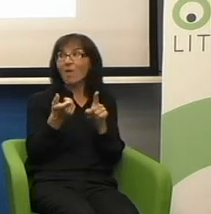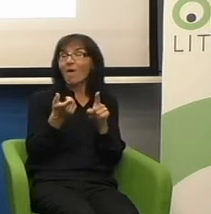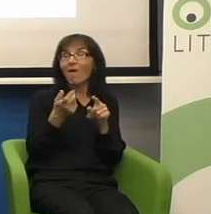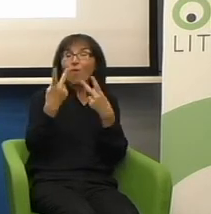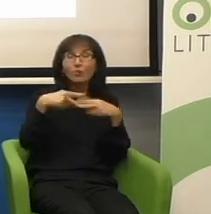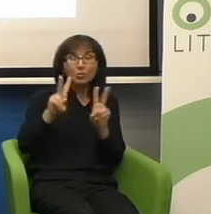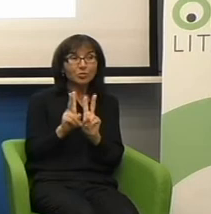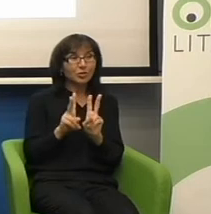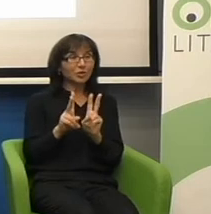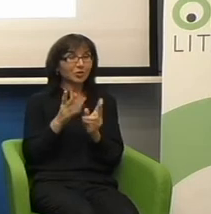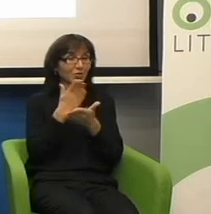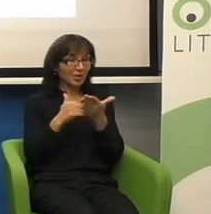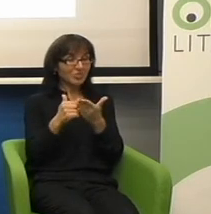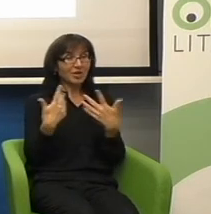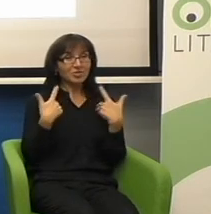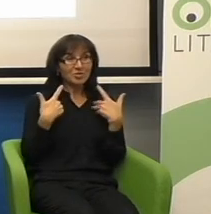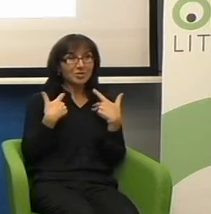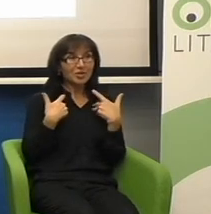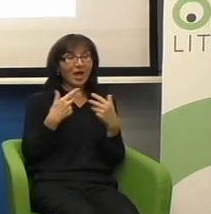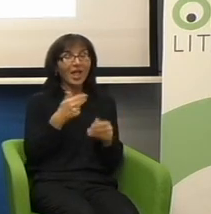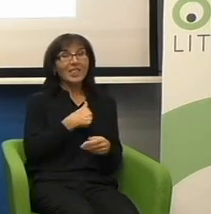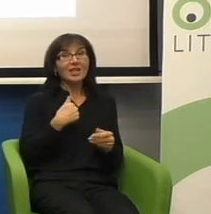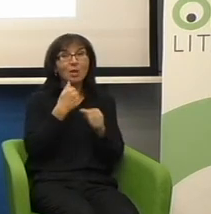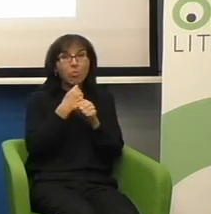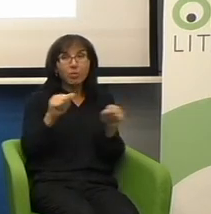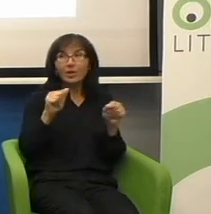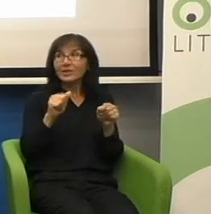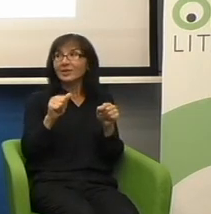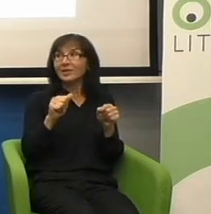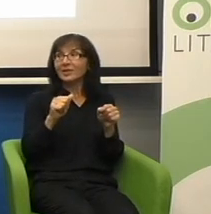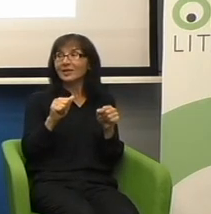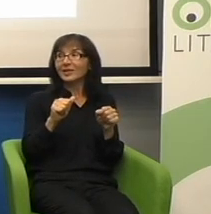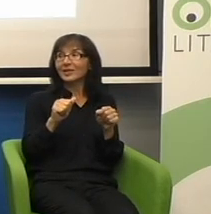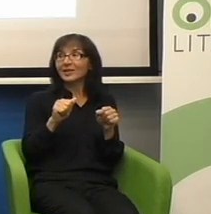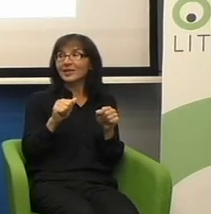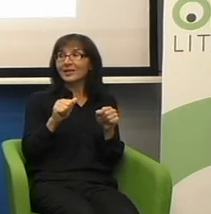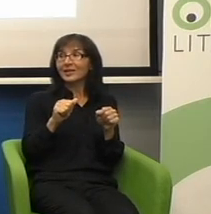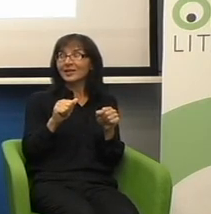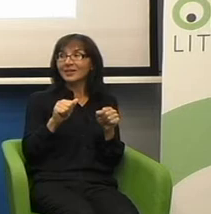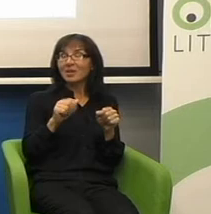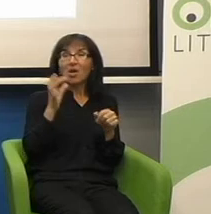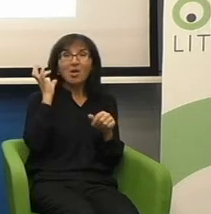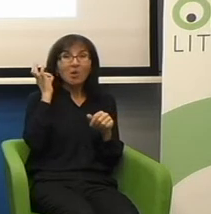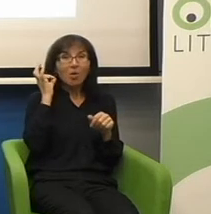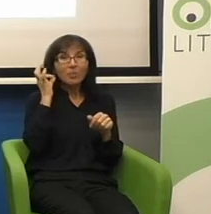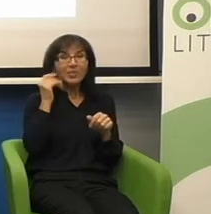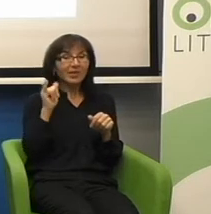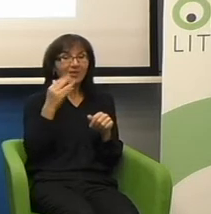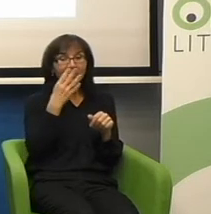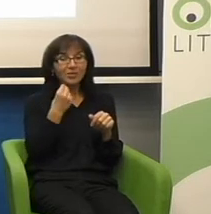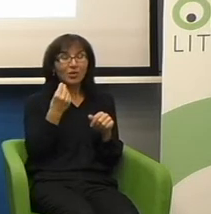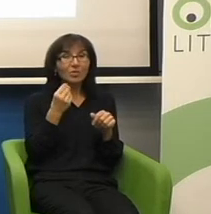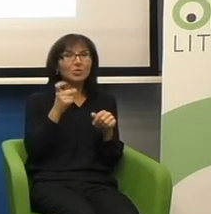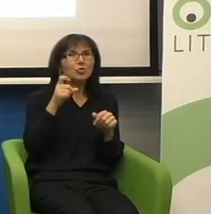tym, ale no taka... Nie ma by tej narracji o niej, kobiety z krwi i kości, która... Nie wiemy, czego